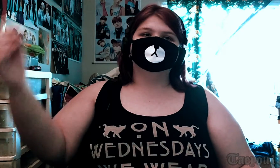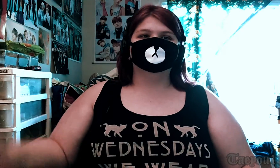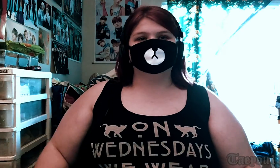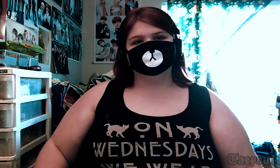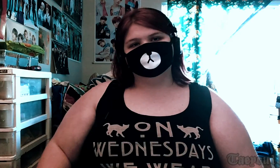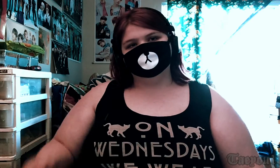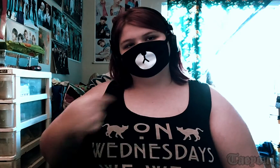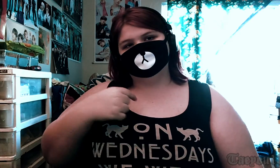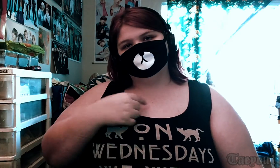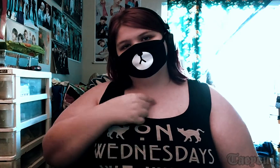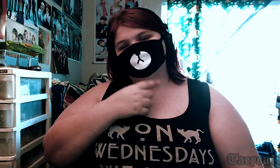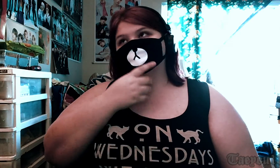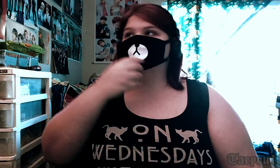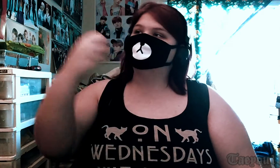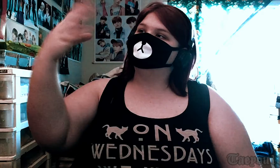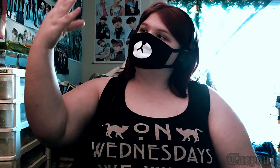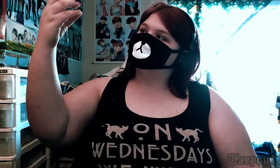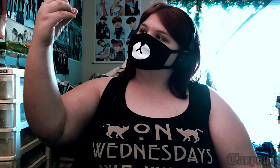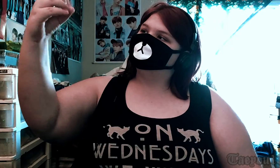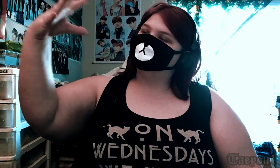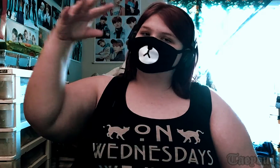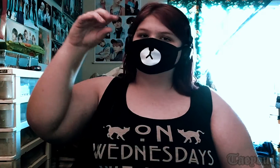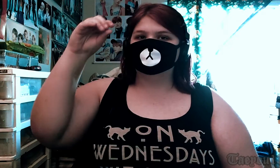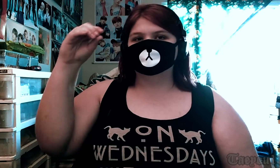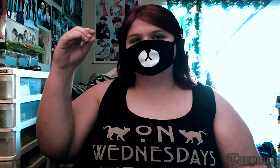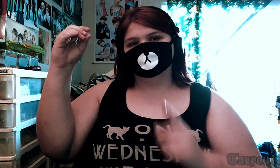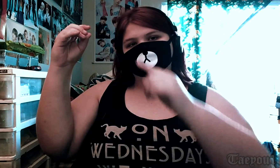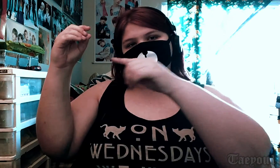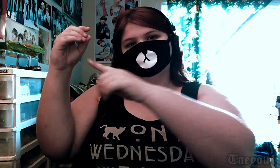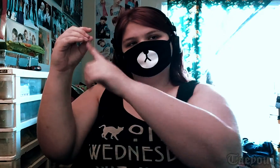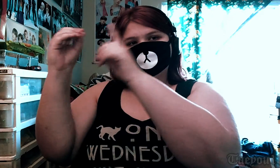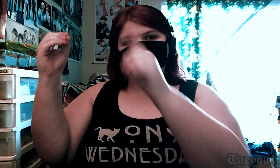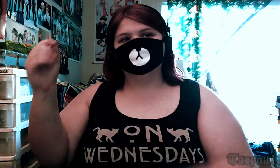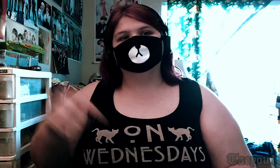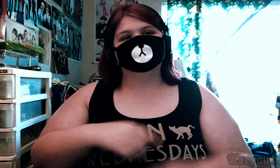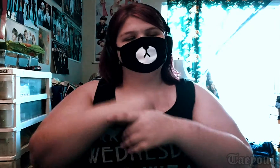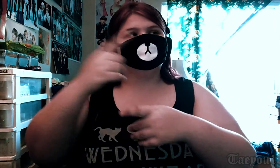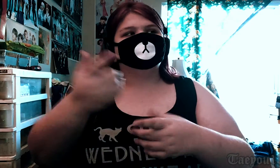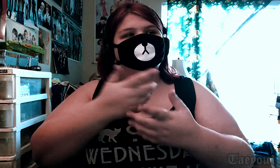닿을, 닿을 수 있다면 좋겠어. 내가